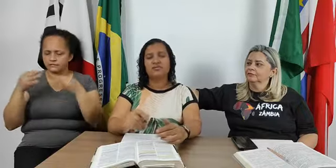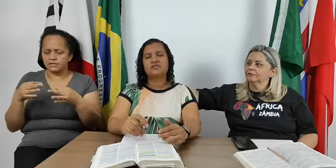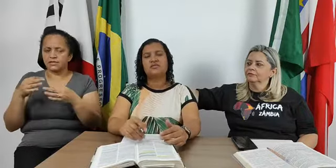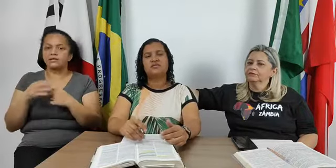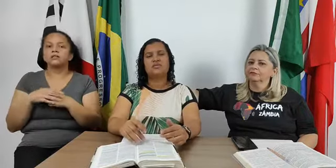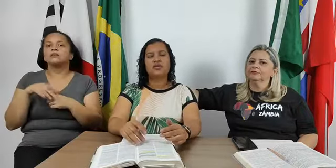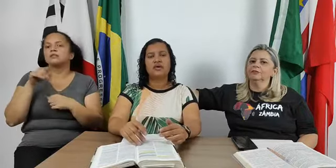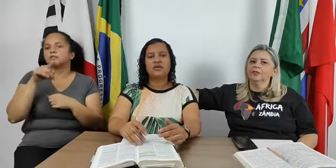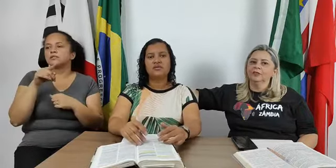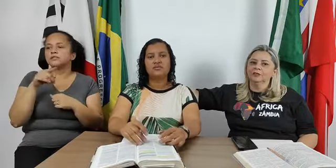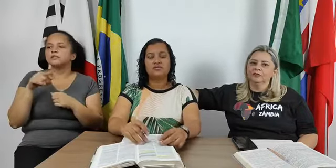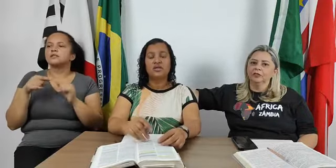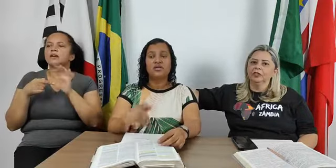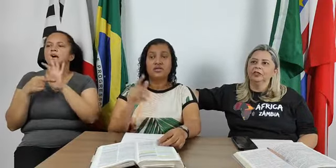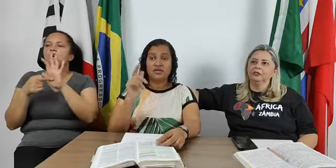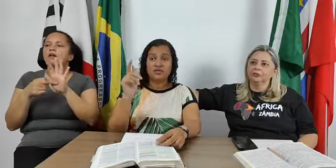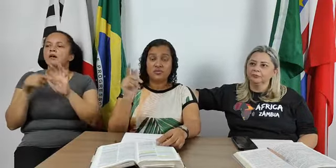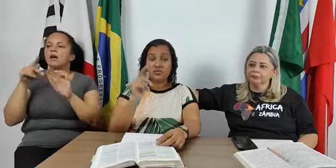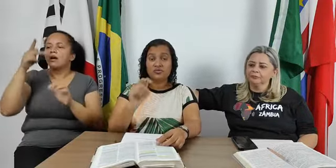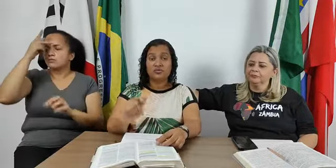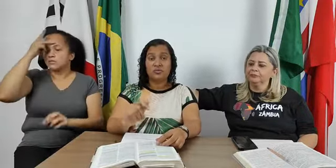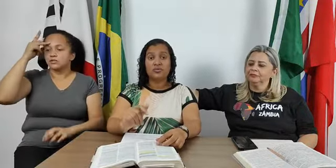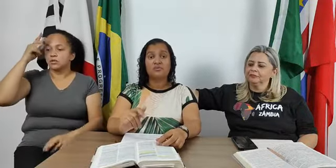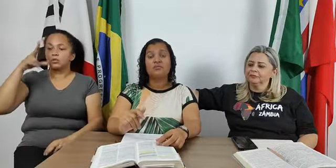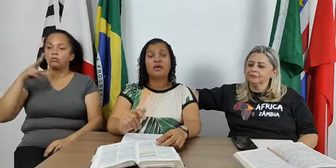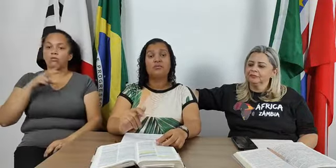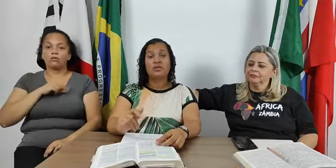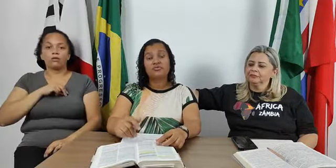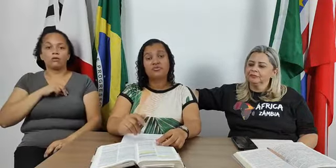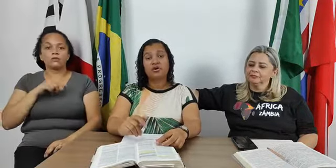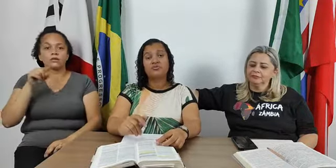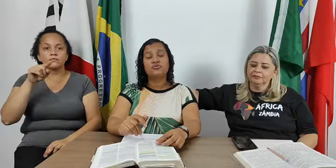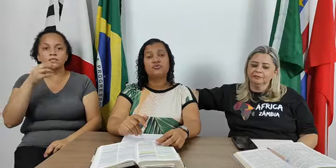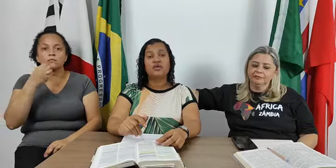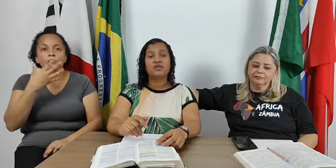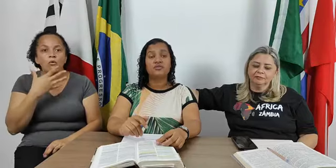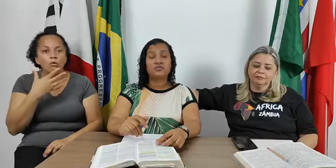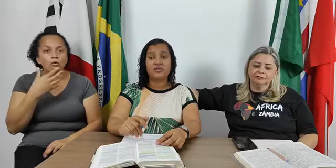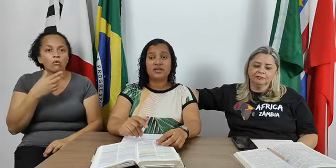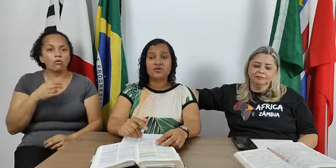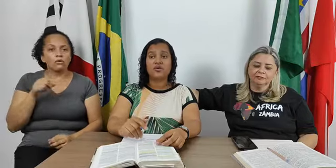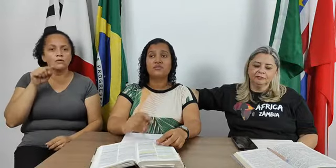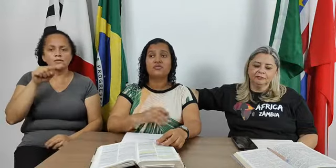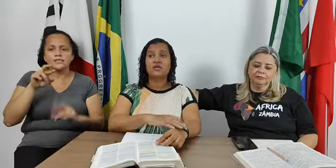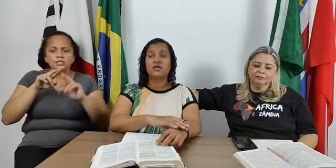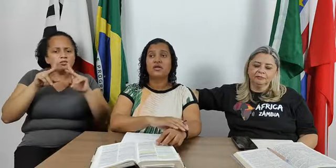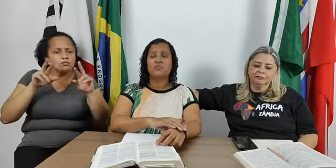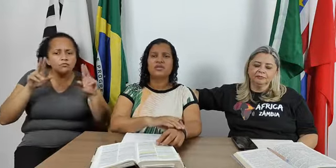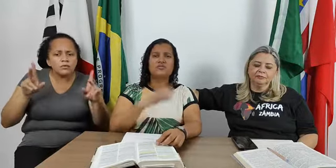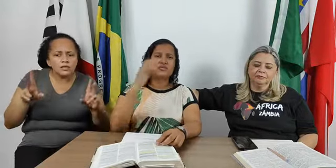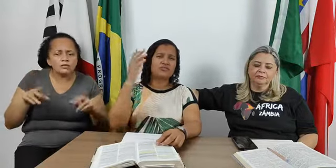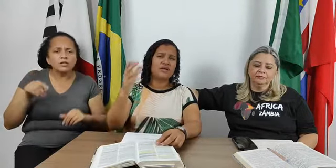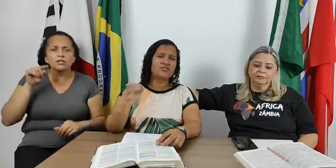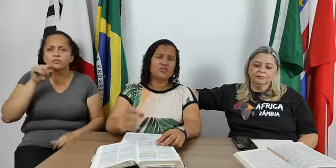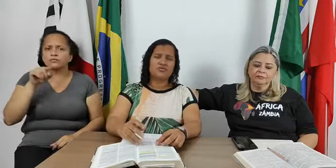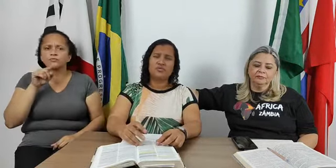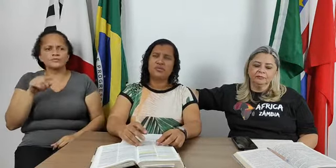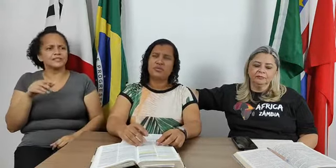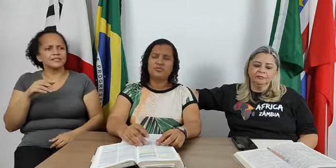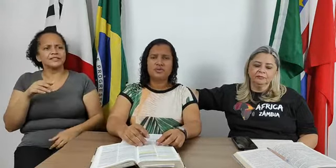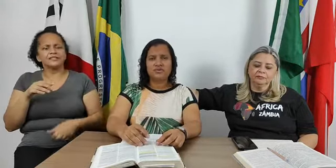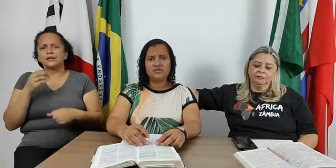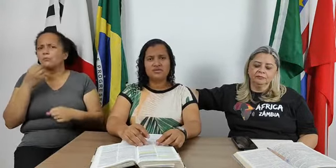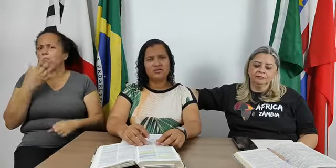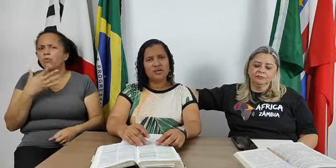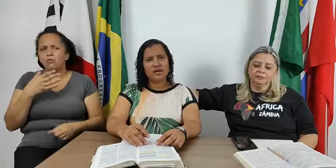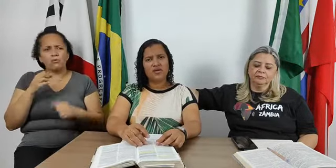vai testemunhar Cristo. E aí as pessoas vão se aproximar porque vão ver algo diferente. Vai falar, nossa, mas você fala de uma forma